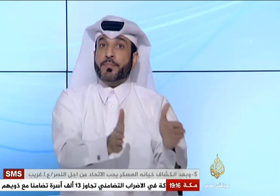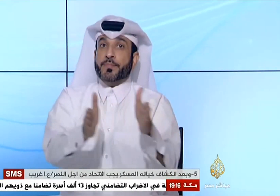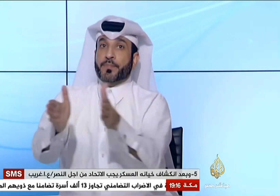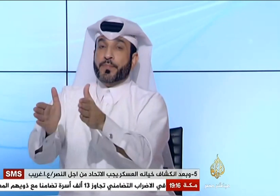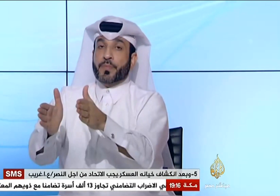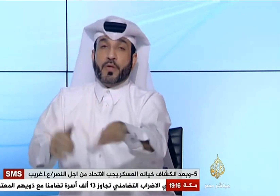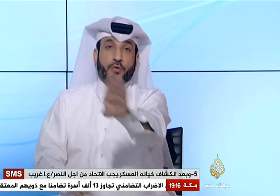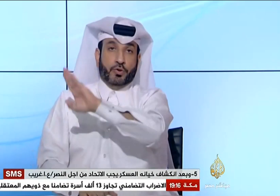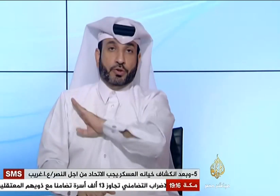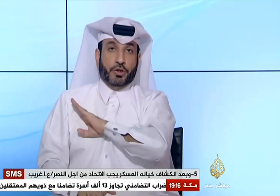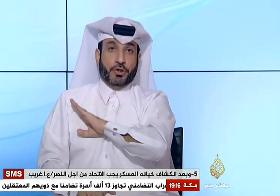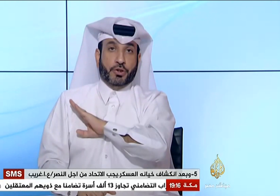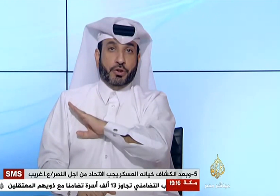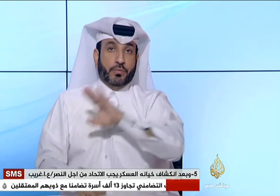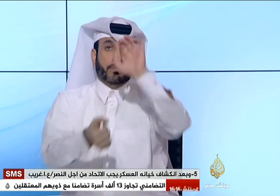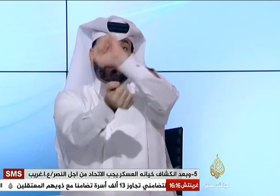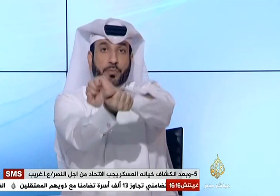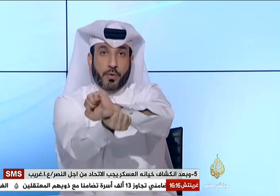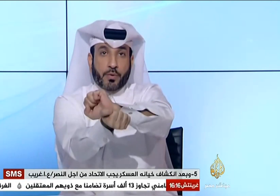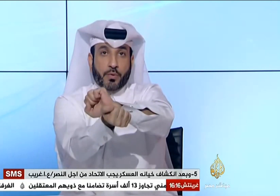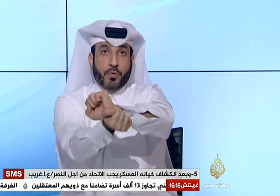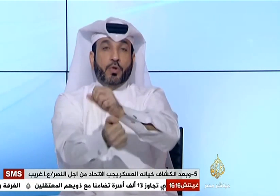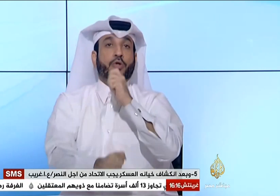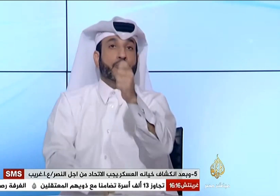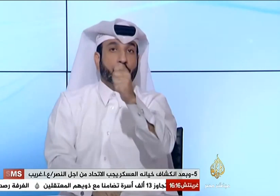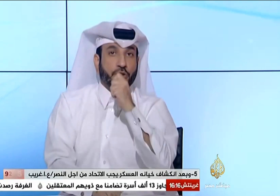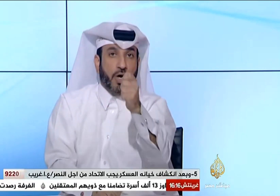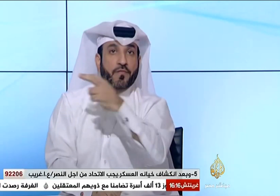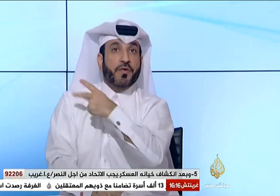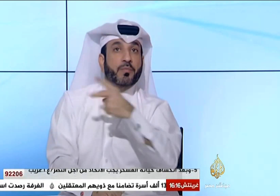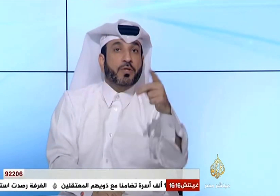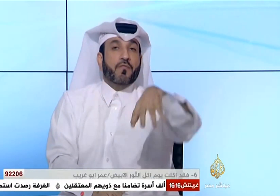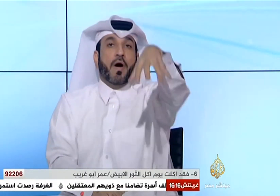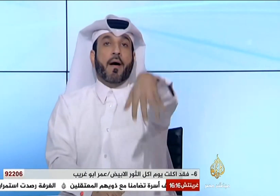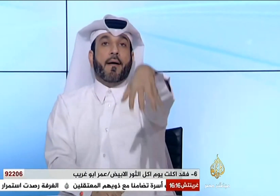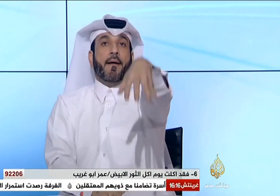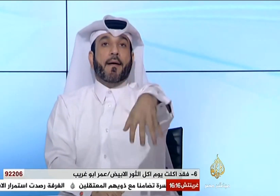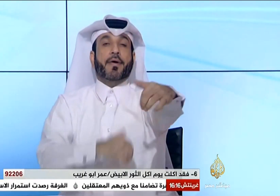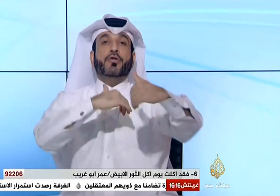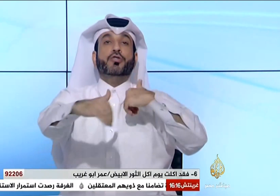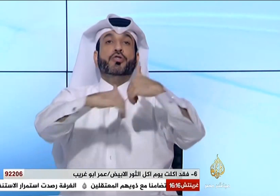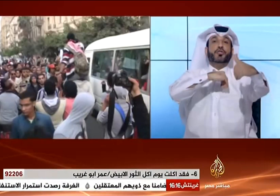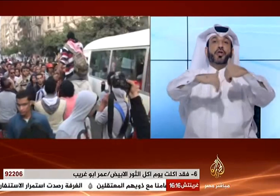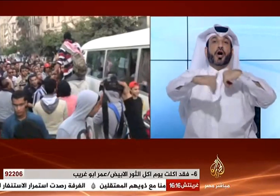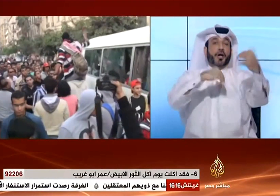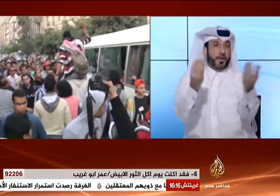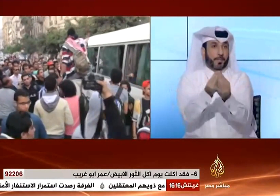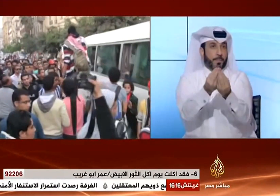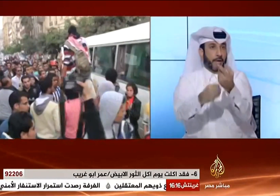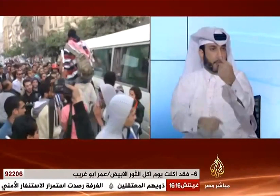اعتقلت قوات الامن عددا من النشطاء والصحفيين من منطقه وسط البلد بشارع محمد محمود